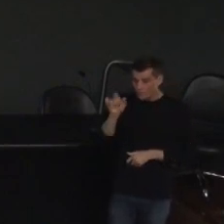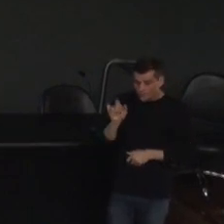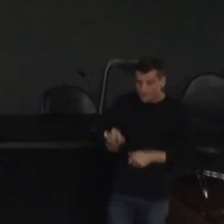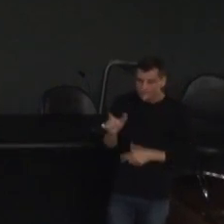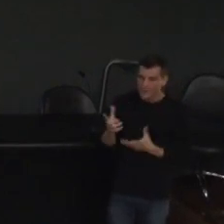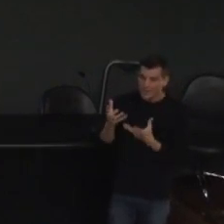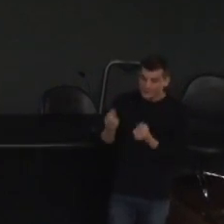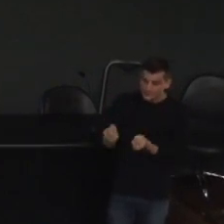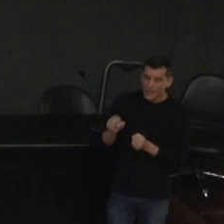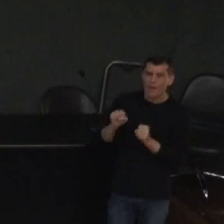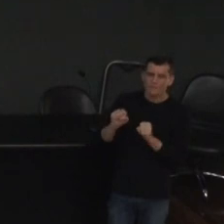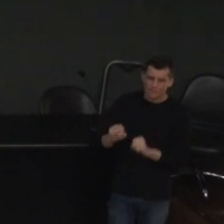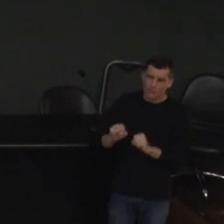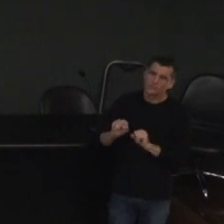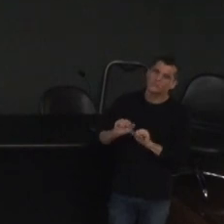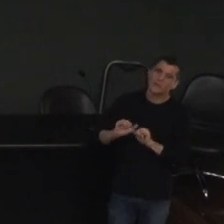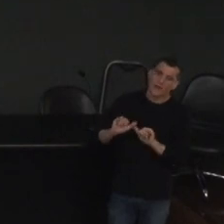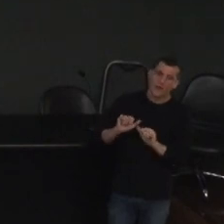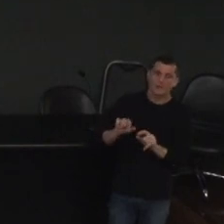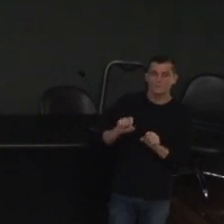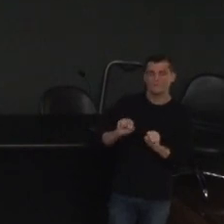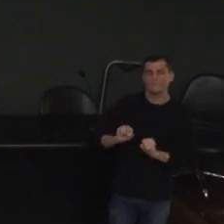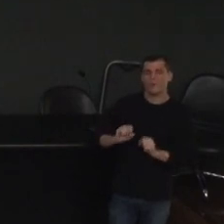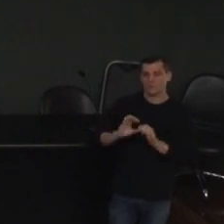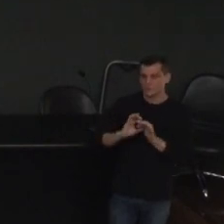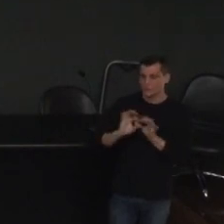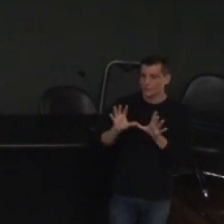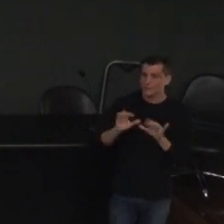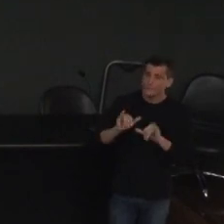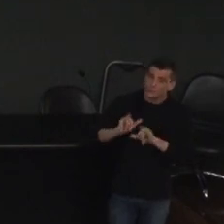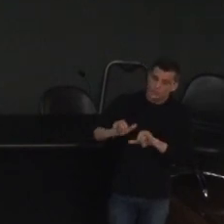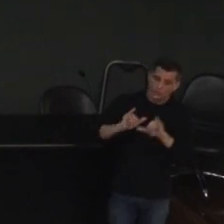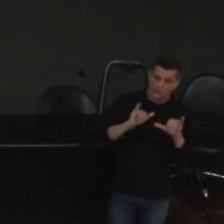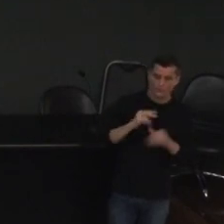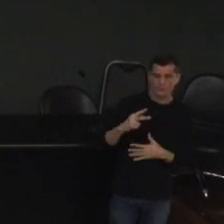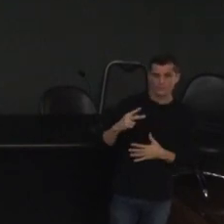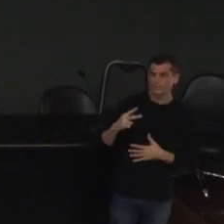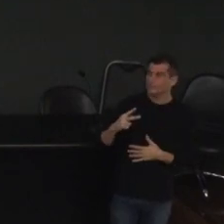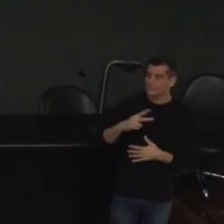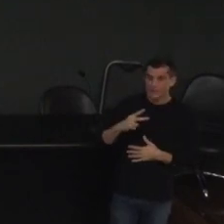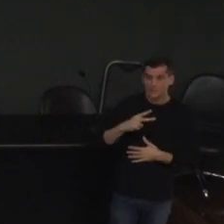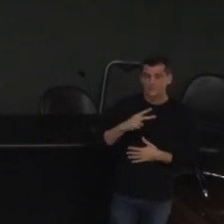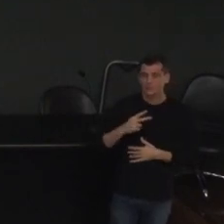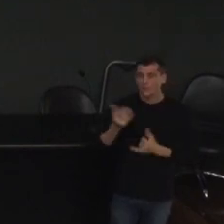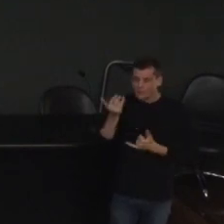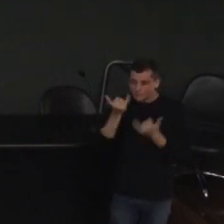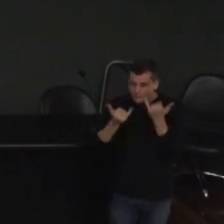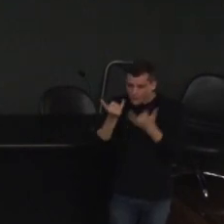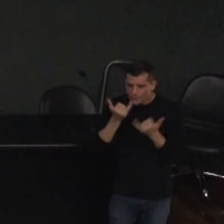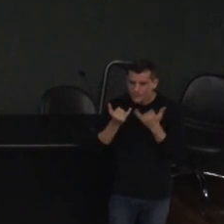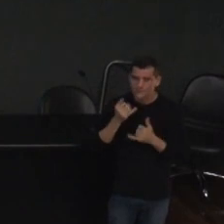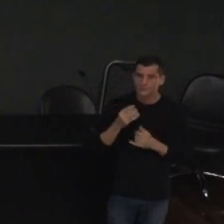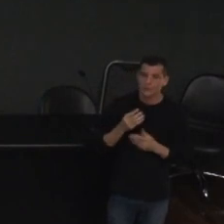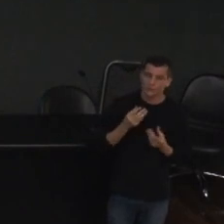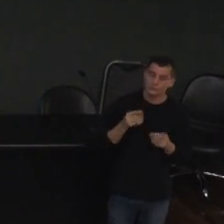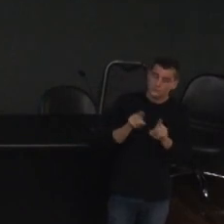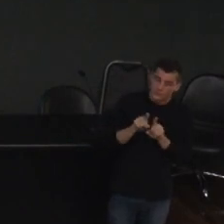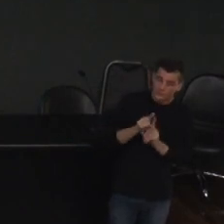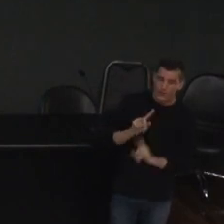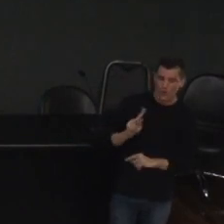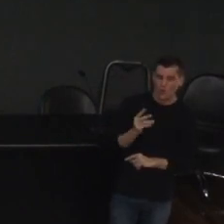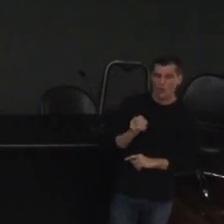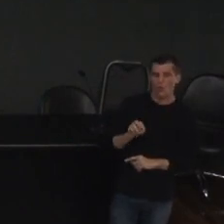referirem então há duas formas de se divulgar os dados relativos à intimidade a vida privada e a honra das pessoas